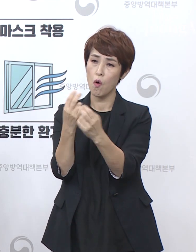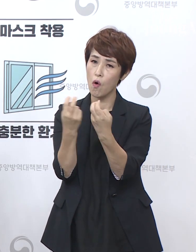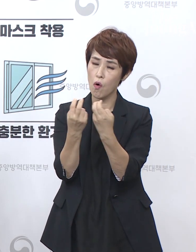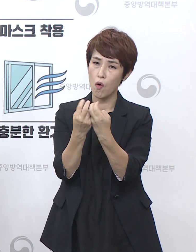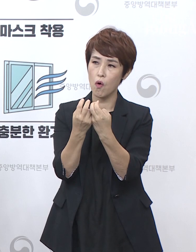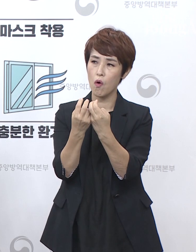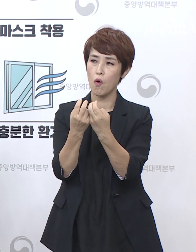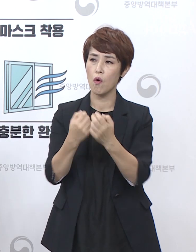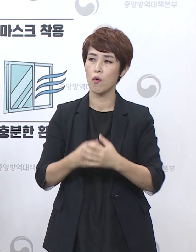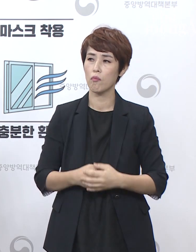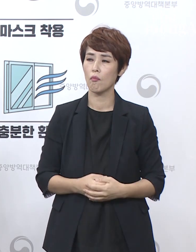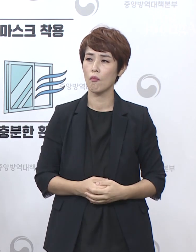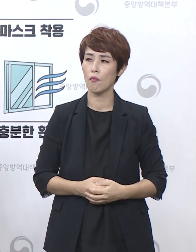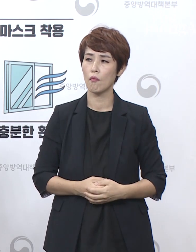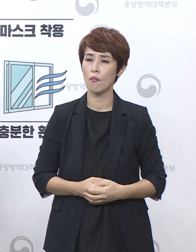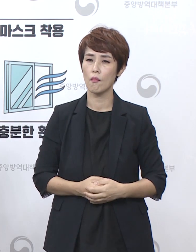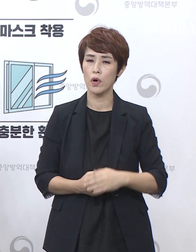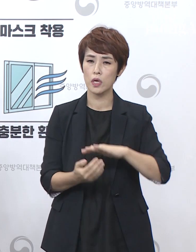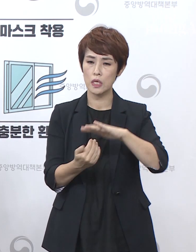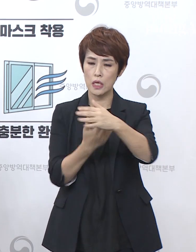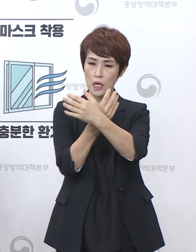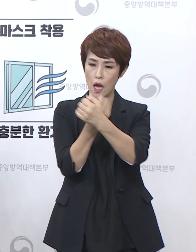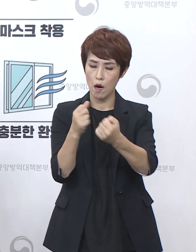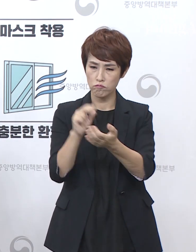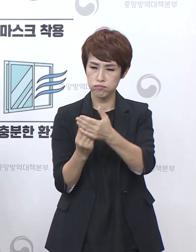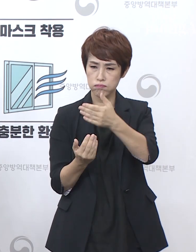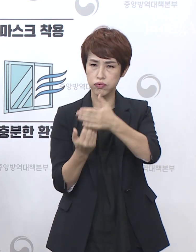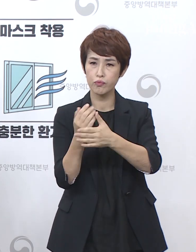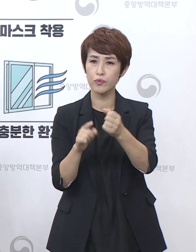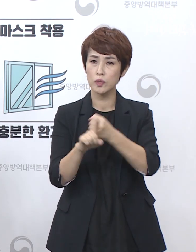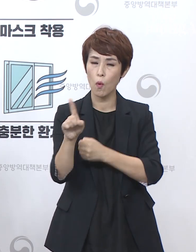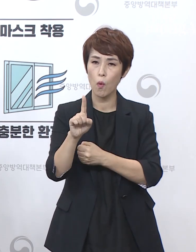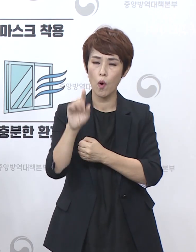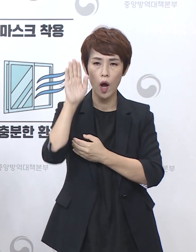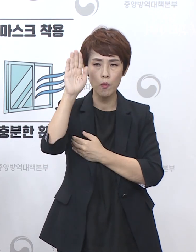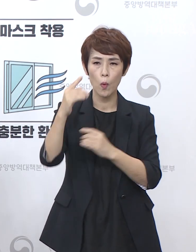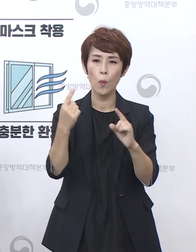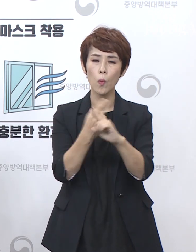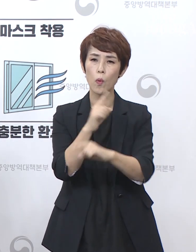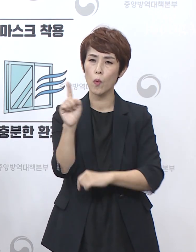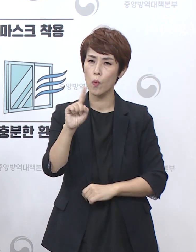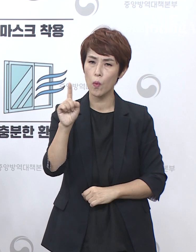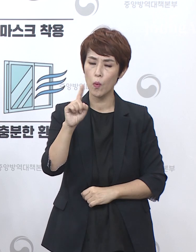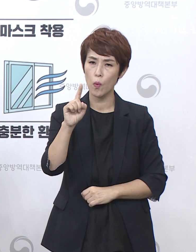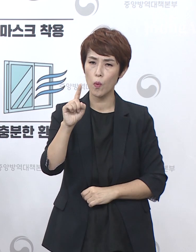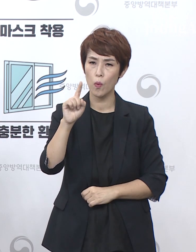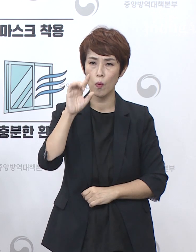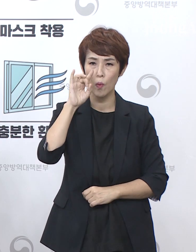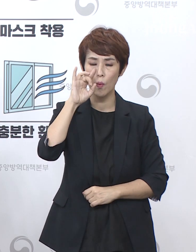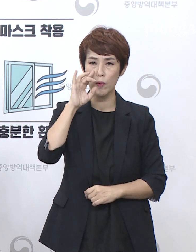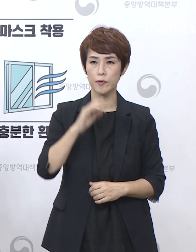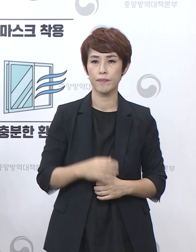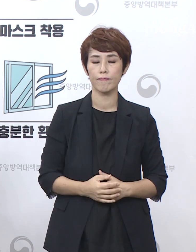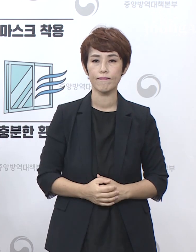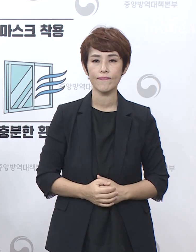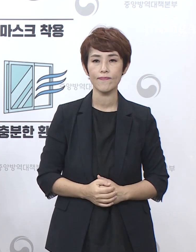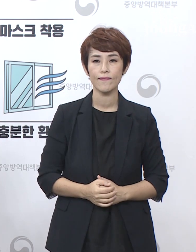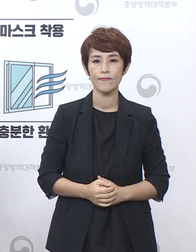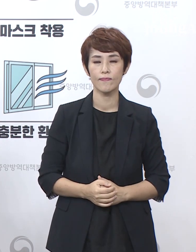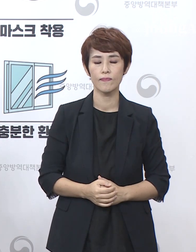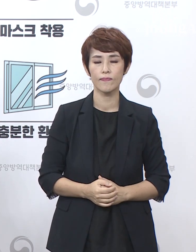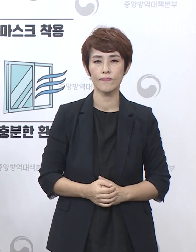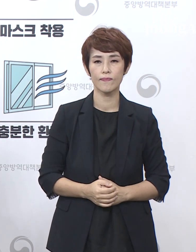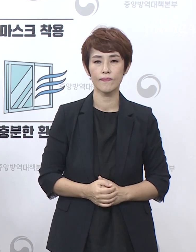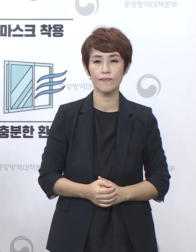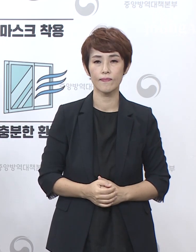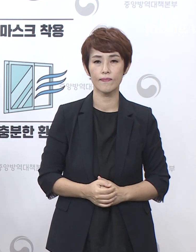고령층 미접종자 예약 문제는 왜 생겼고 또 어떻게 시정 조치돼서 이번에 예약 일정이 함께 조정이 됐는지 설명해